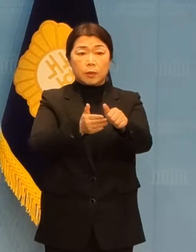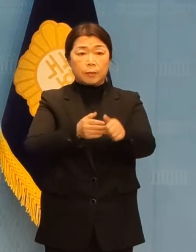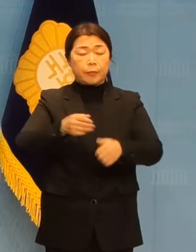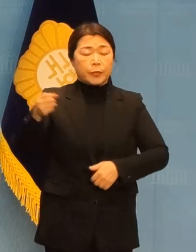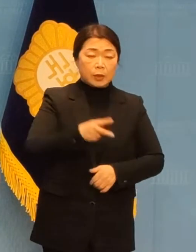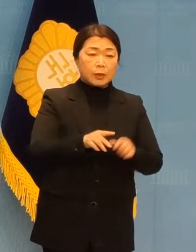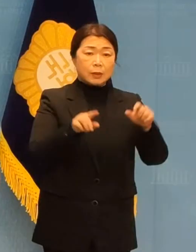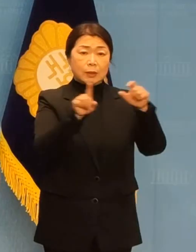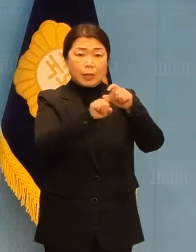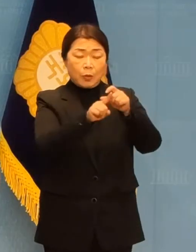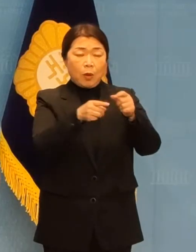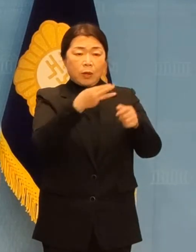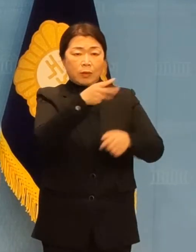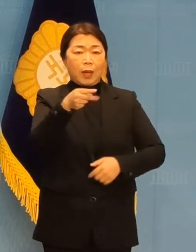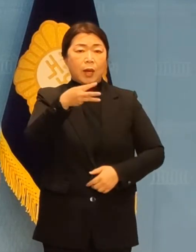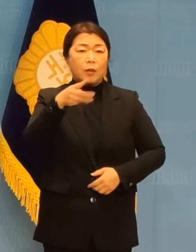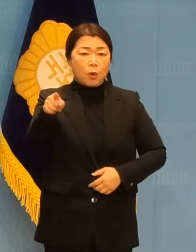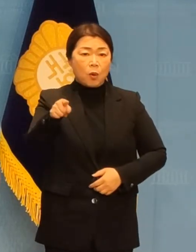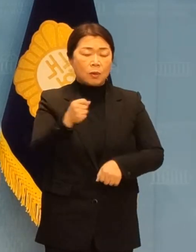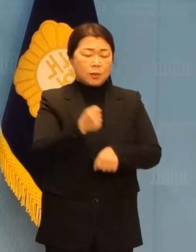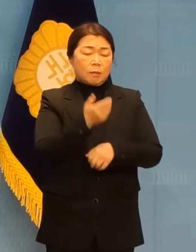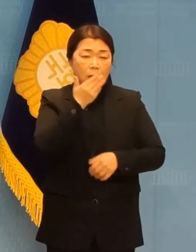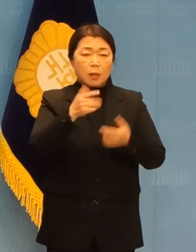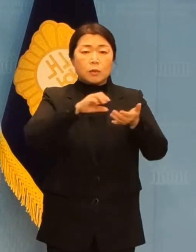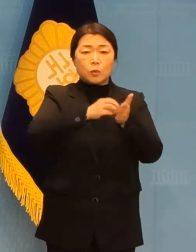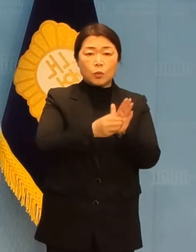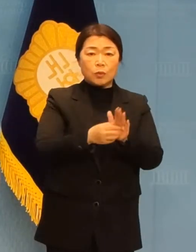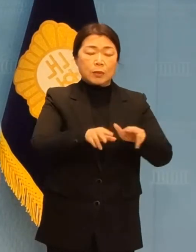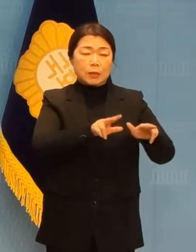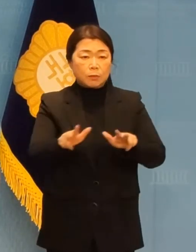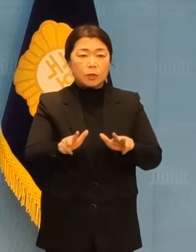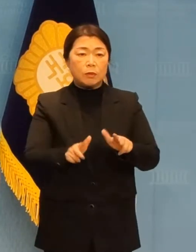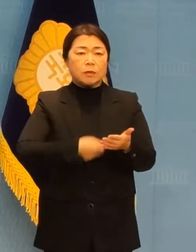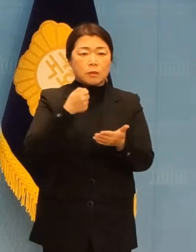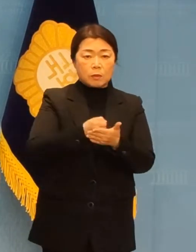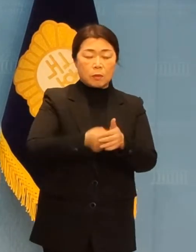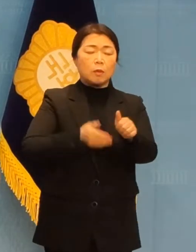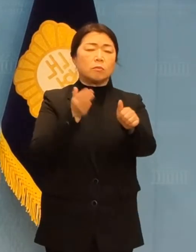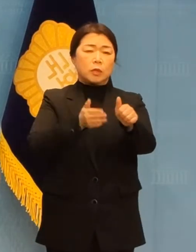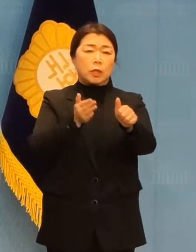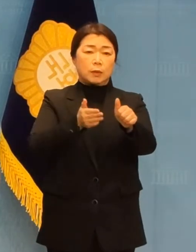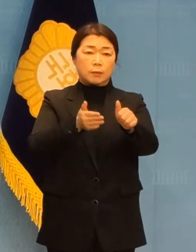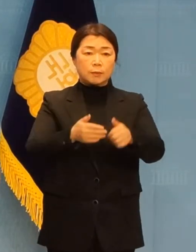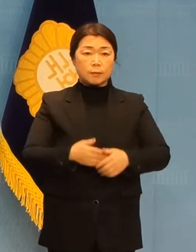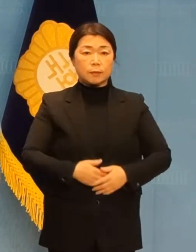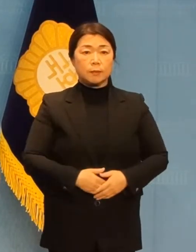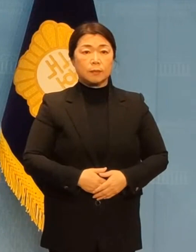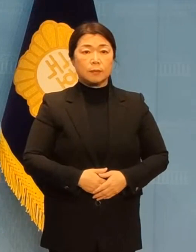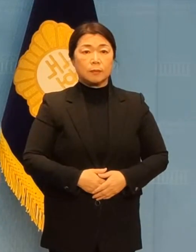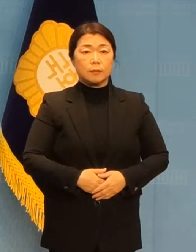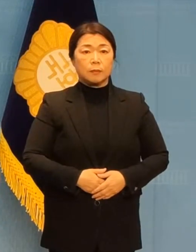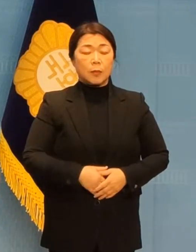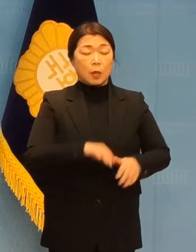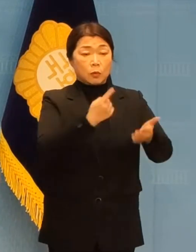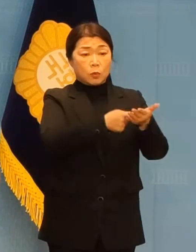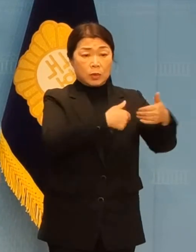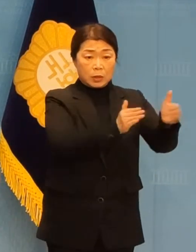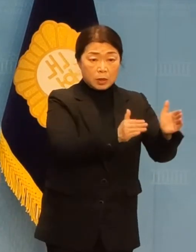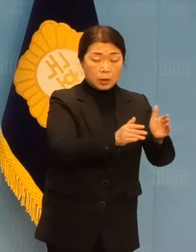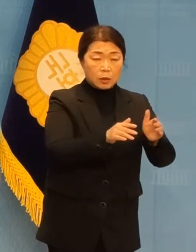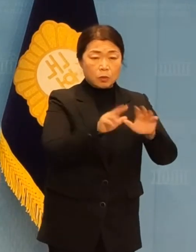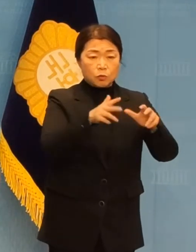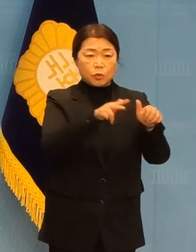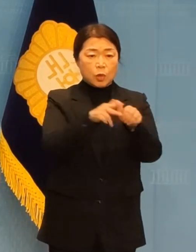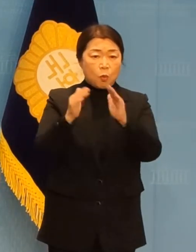테러로 즉각 지금이라도 지정해 주시기 바랍니다. 총리실과 국정원,